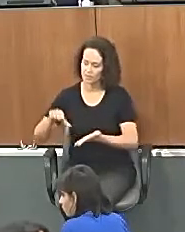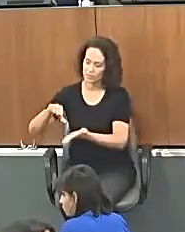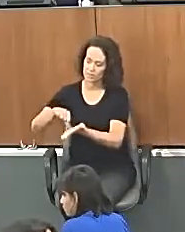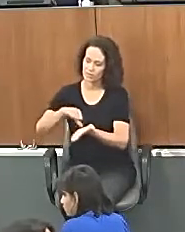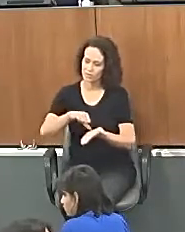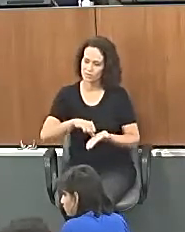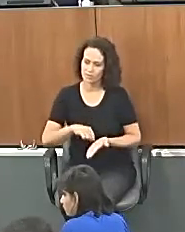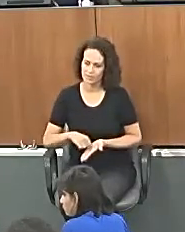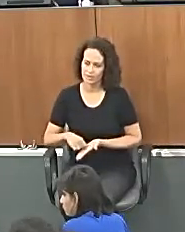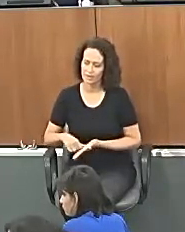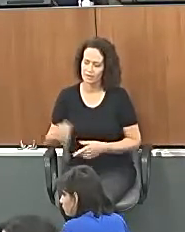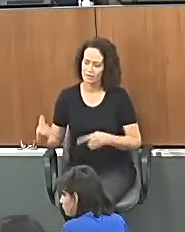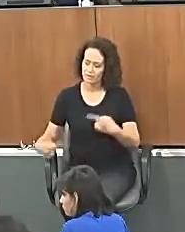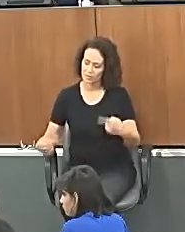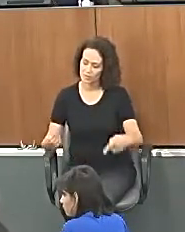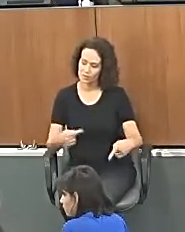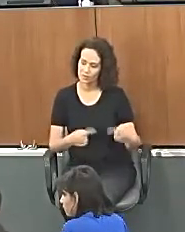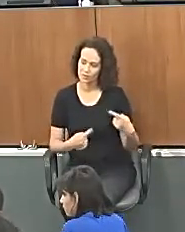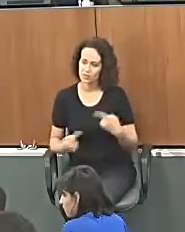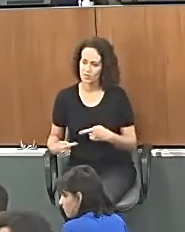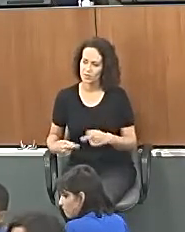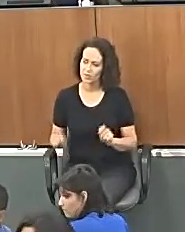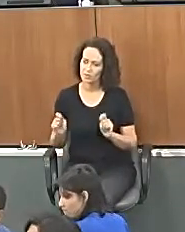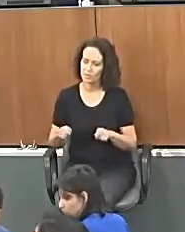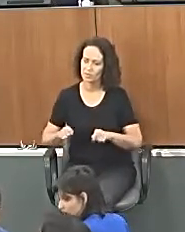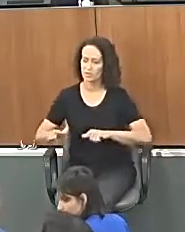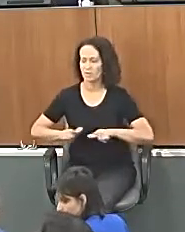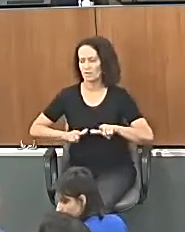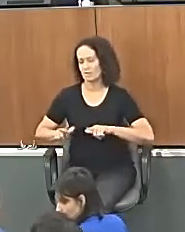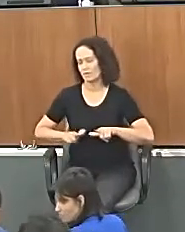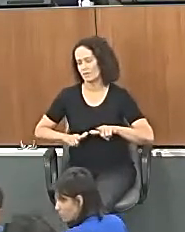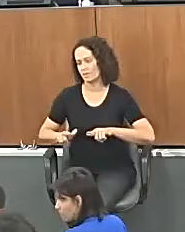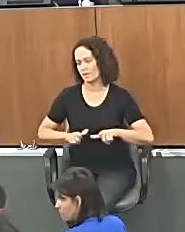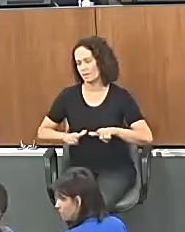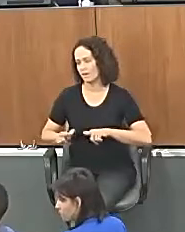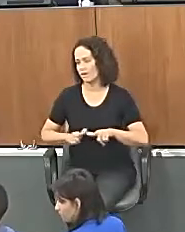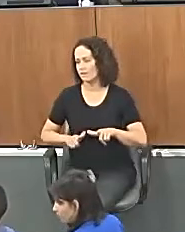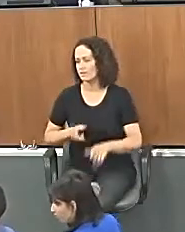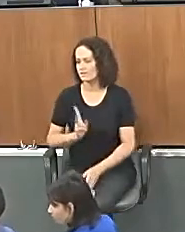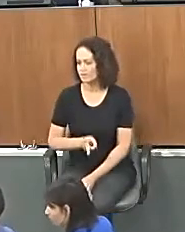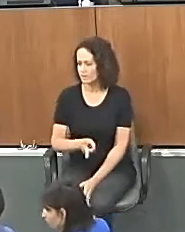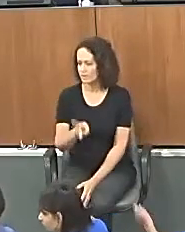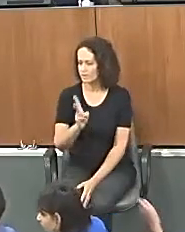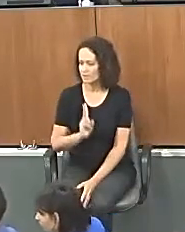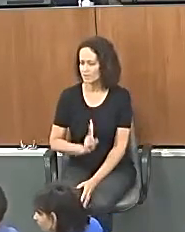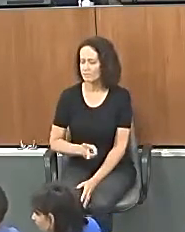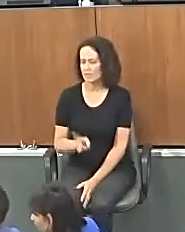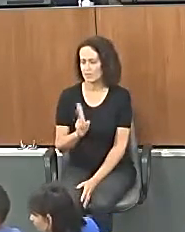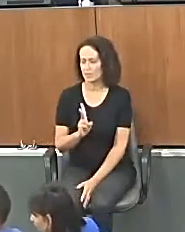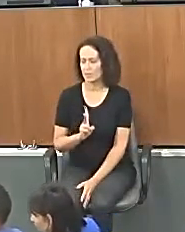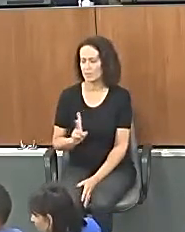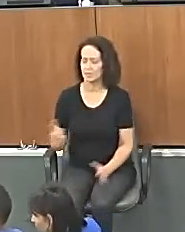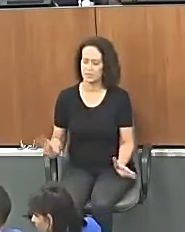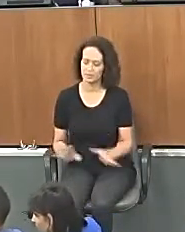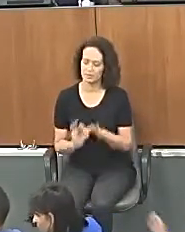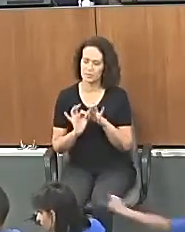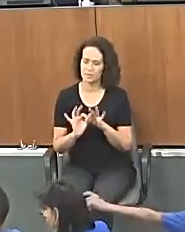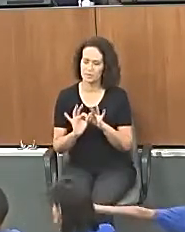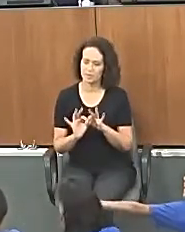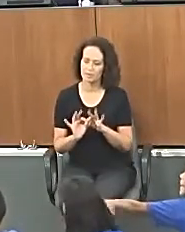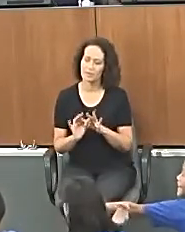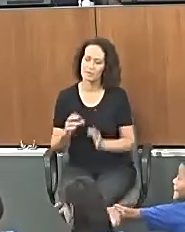as políticas públicas não pode trabalhar estanques ela tem que estar todas é de uma certa forma bem articulada para que